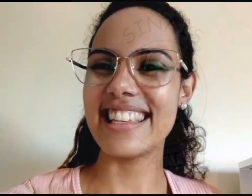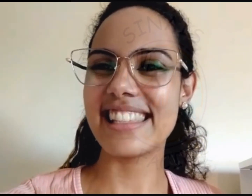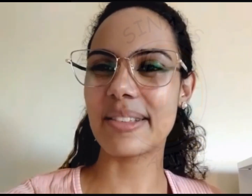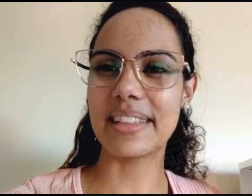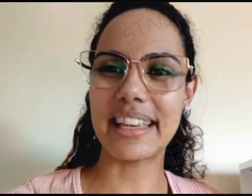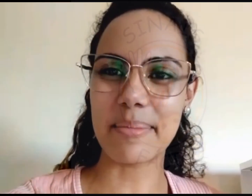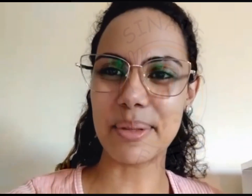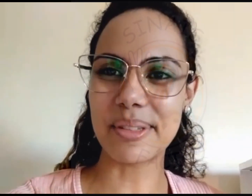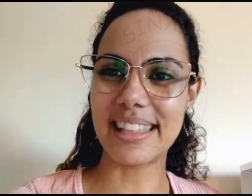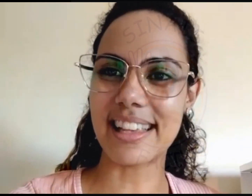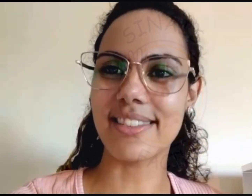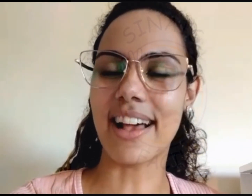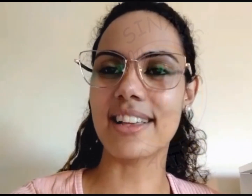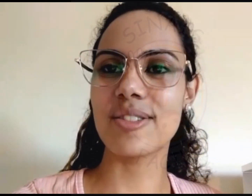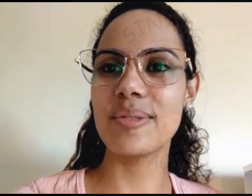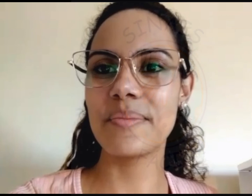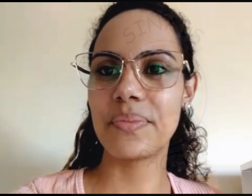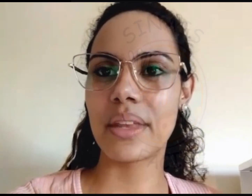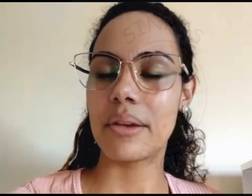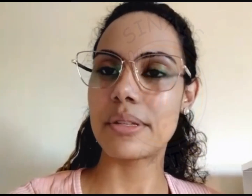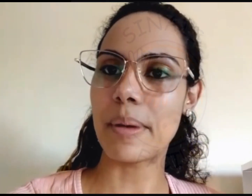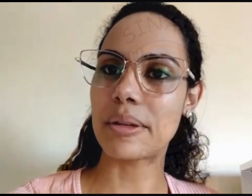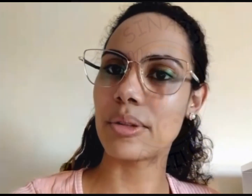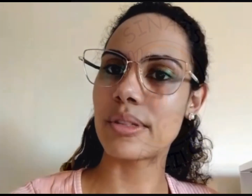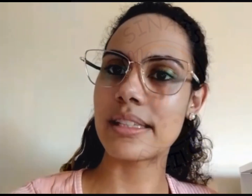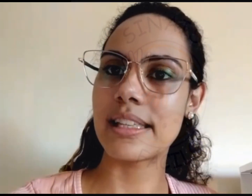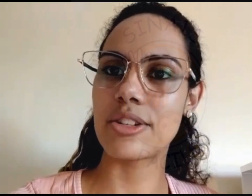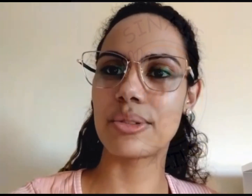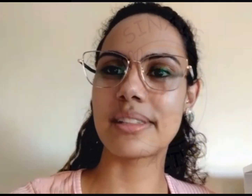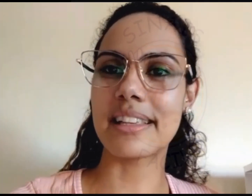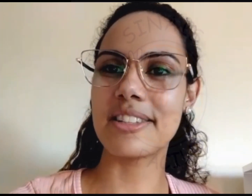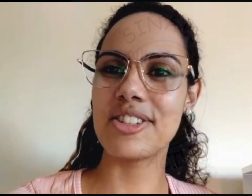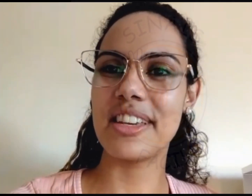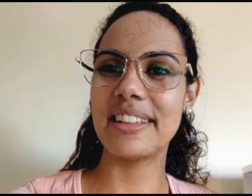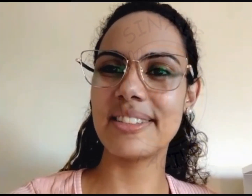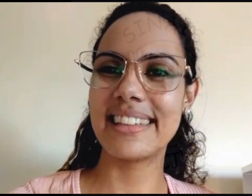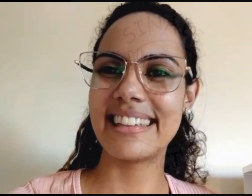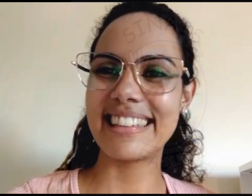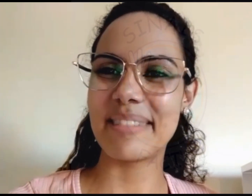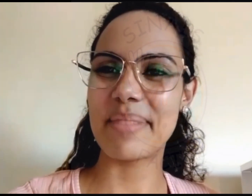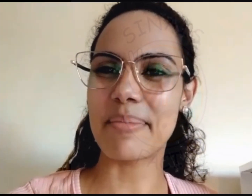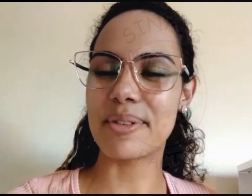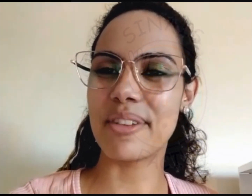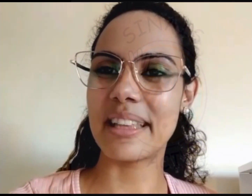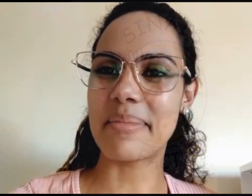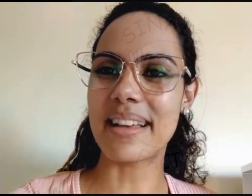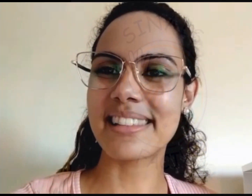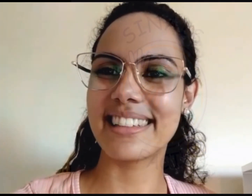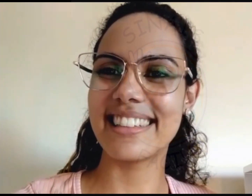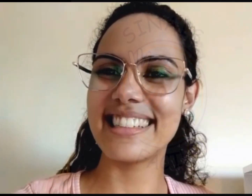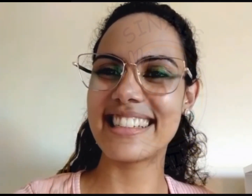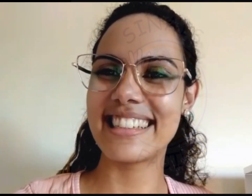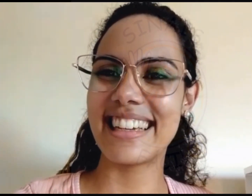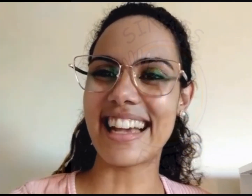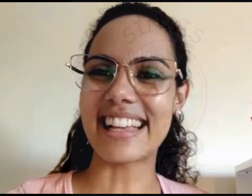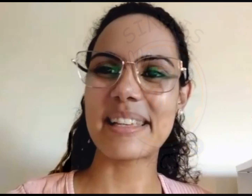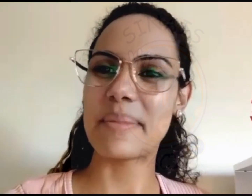Thaís e toda a equipe do Sinais Fácil. Espero que todos que estejam nos assistindo também aproveitem bastante a Semana